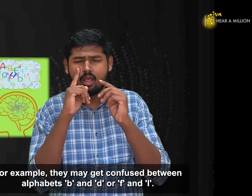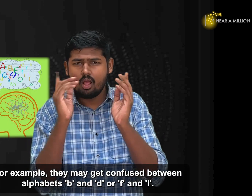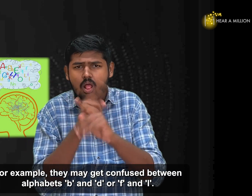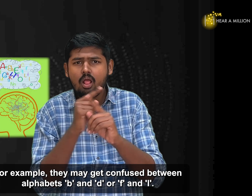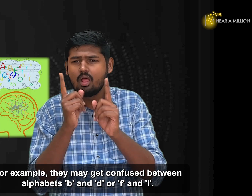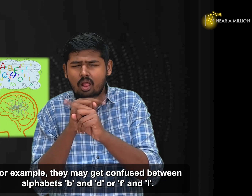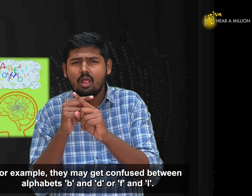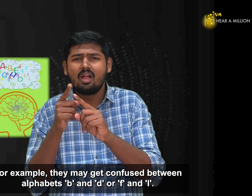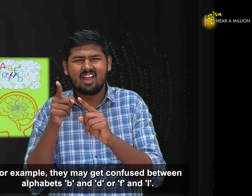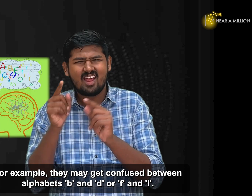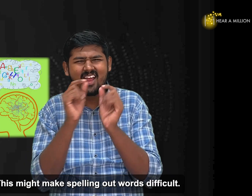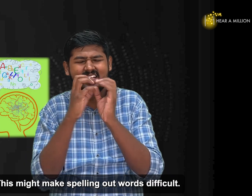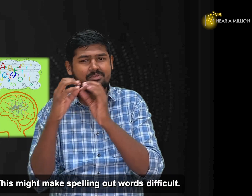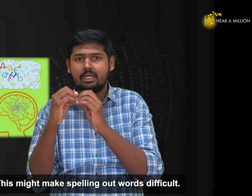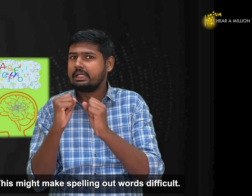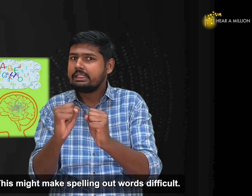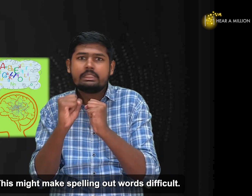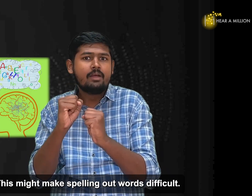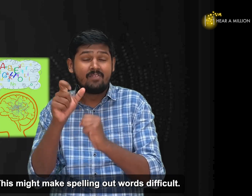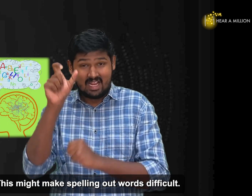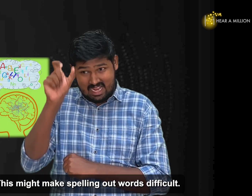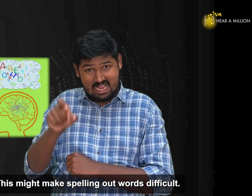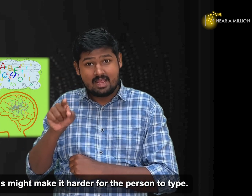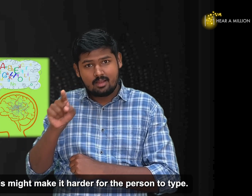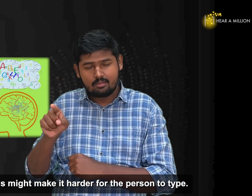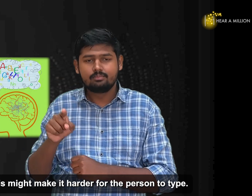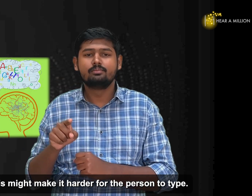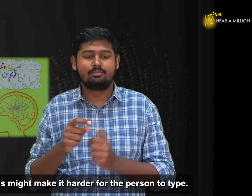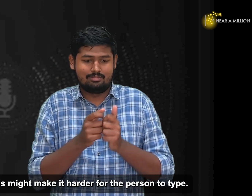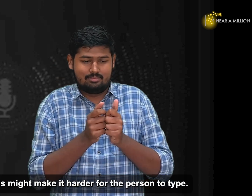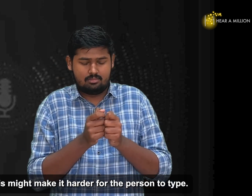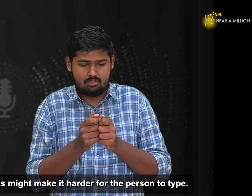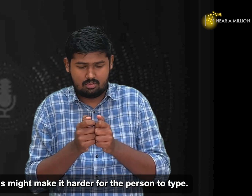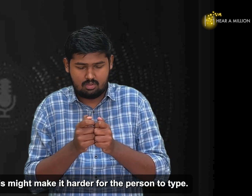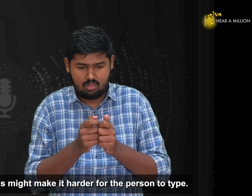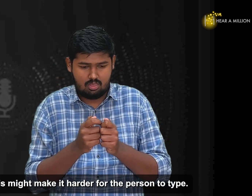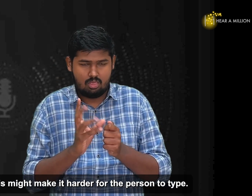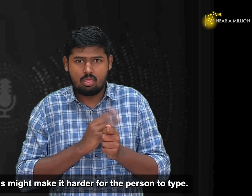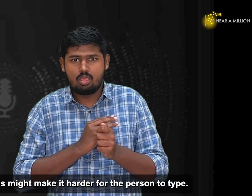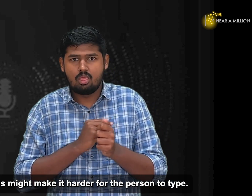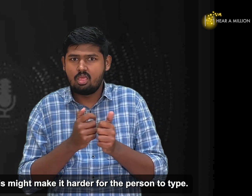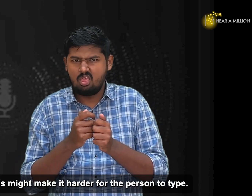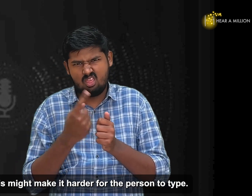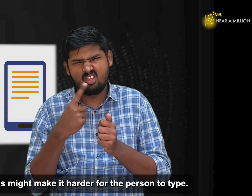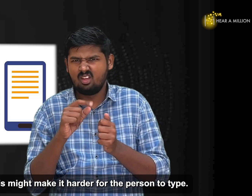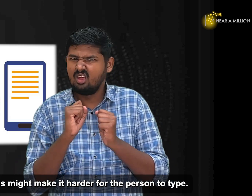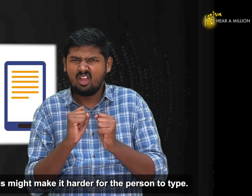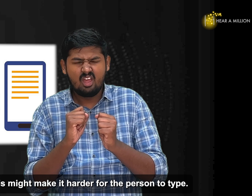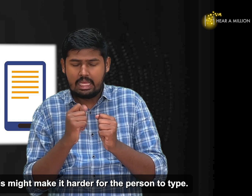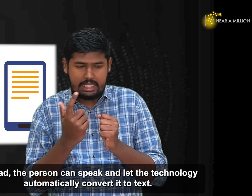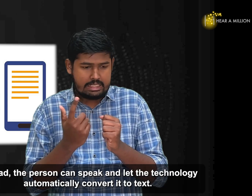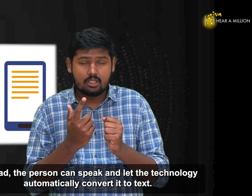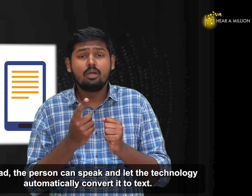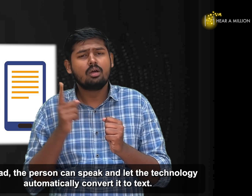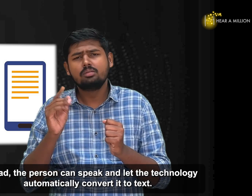और L के बीच भ्रमित हो सकता है। इसे शब्दों की वर्तनी कठिन हो सकती